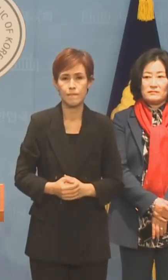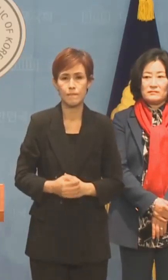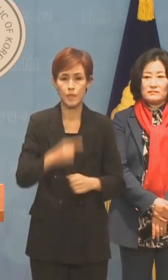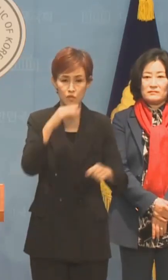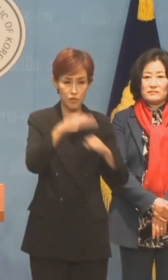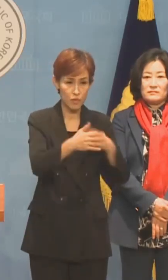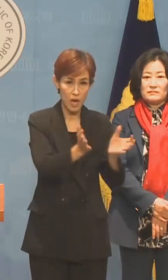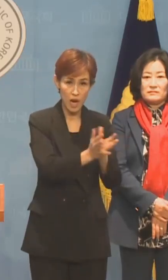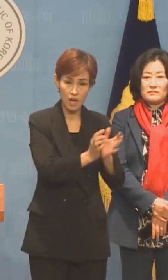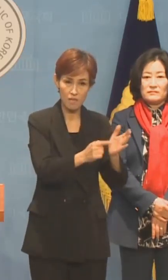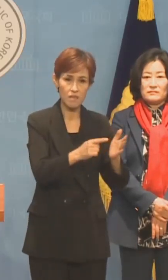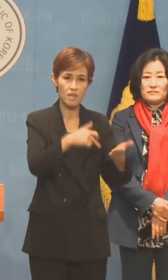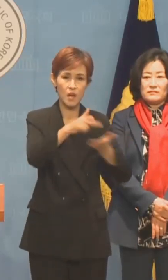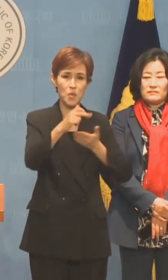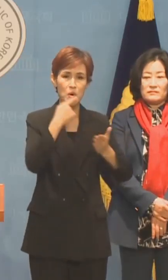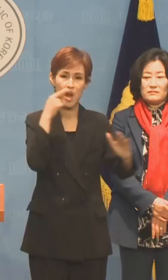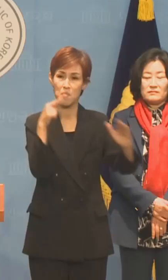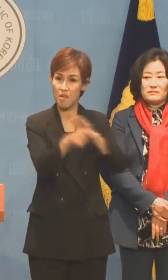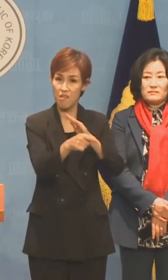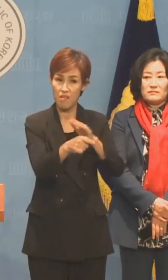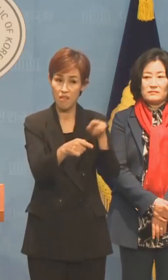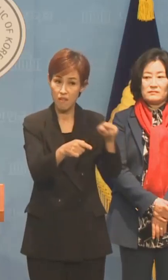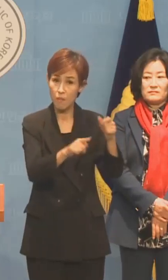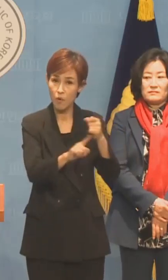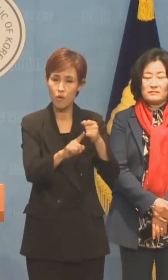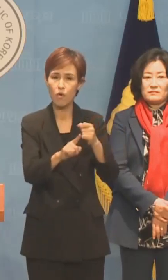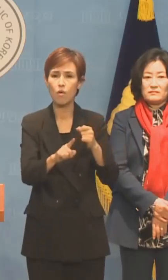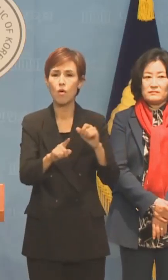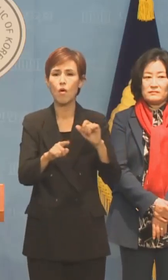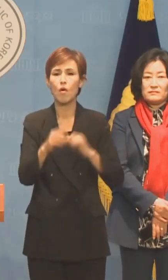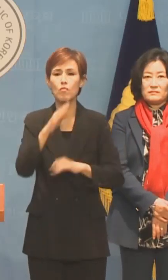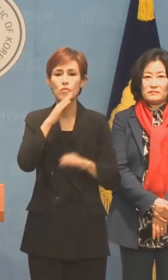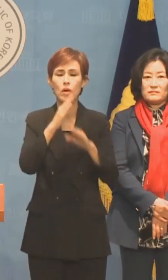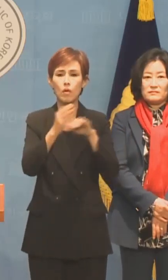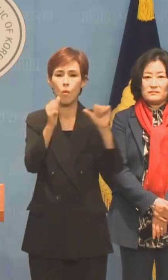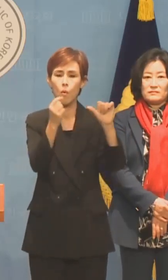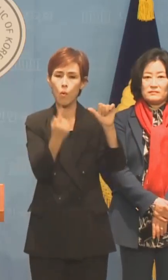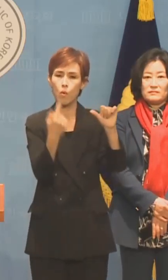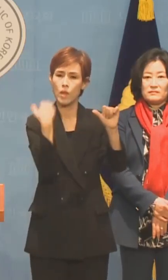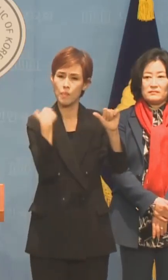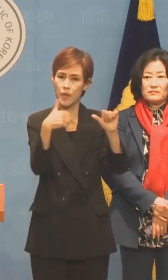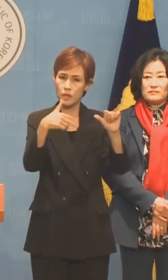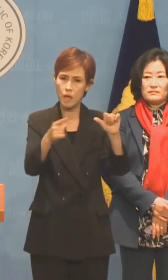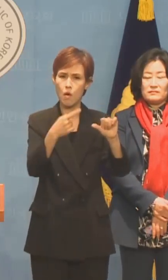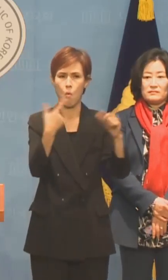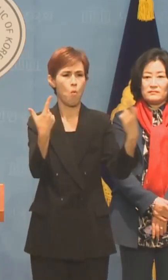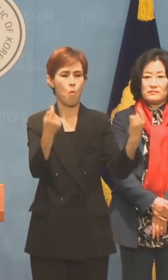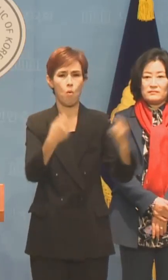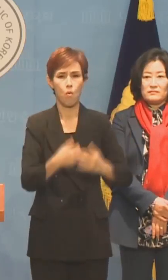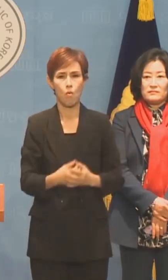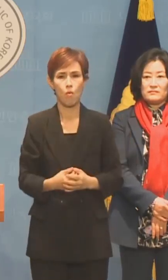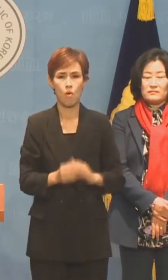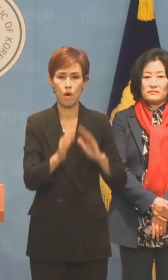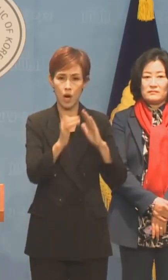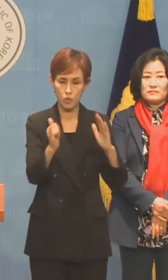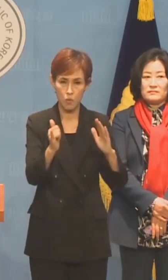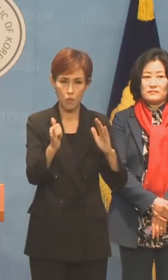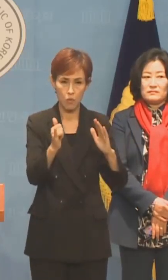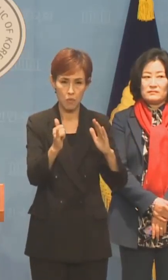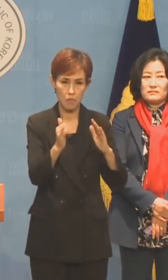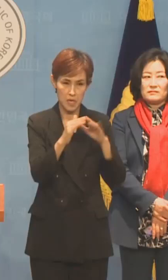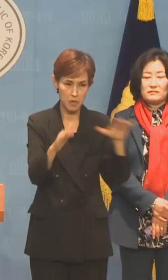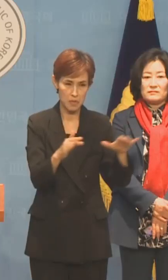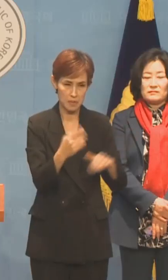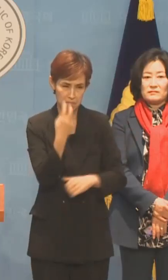민주당이 선포한 카톡 계엄령은 북한의 5호 담당제와 무척 닮았습니다. 가족과 이웃을 서로